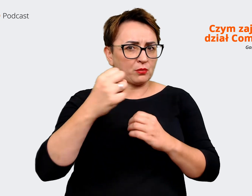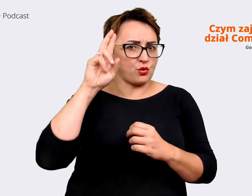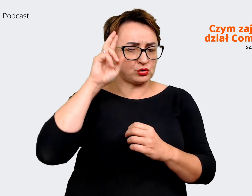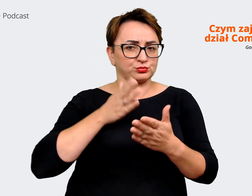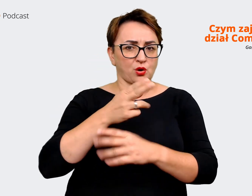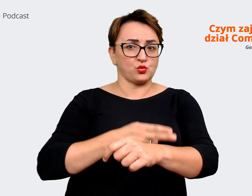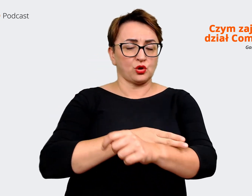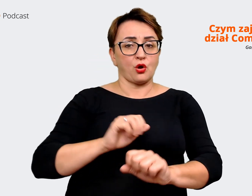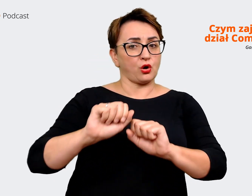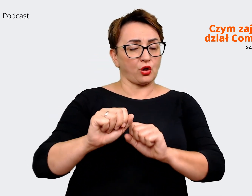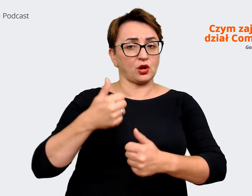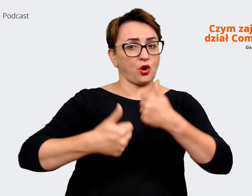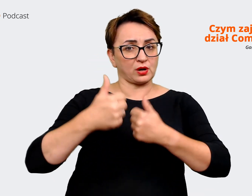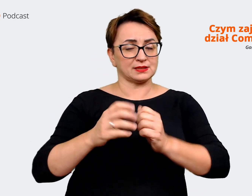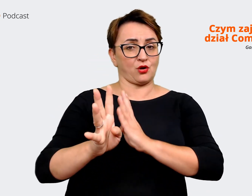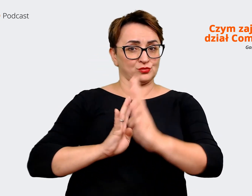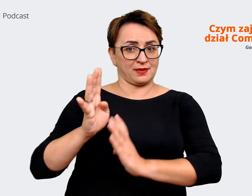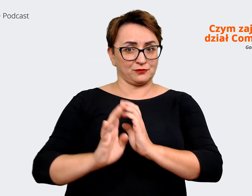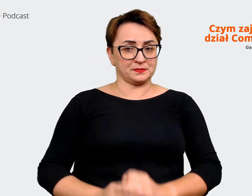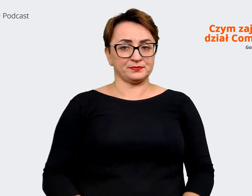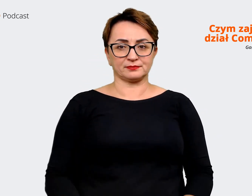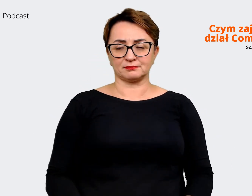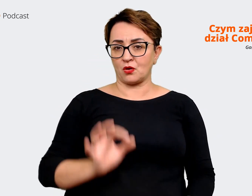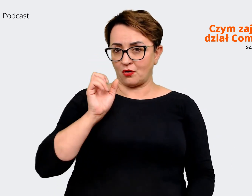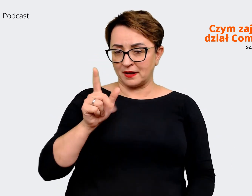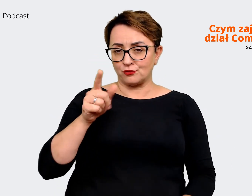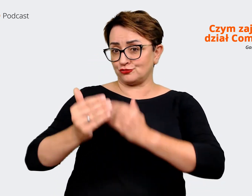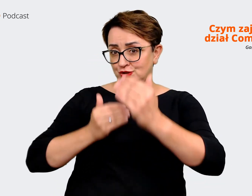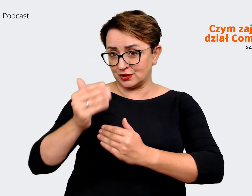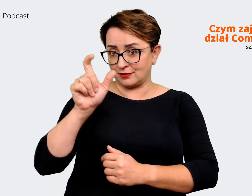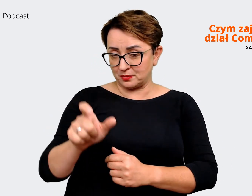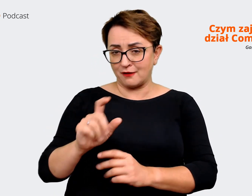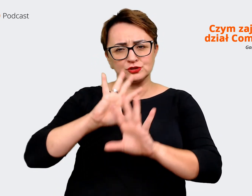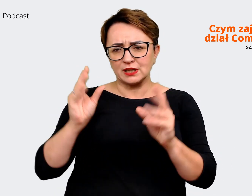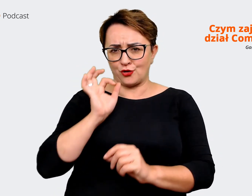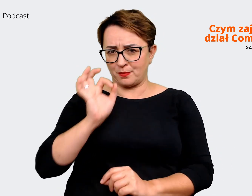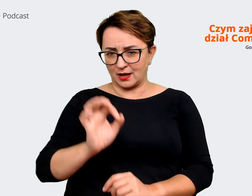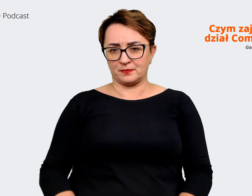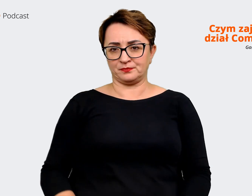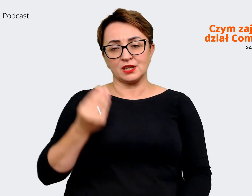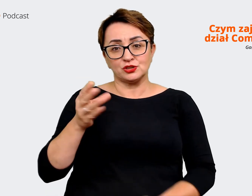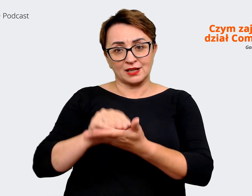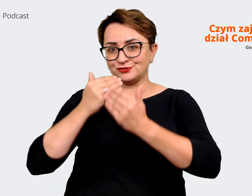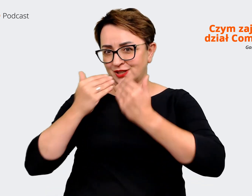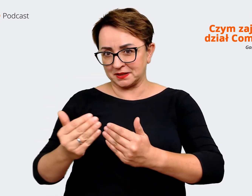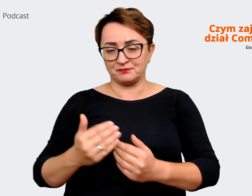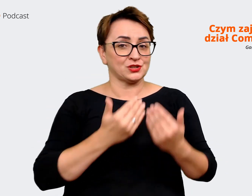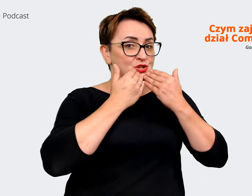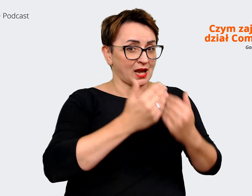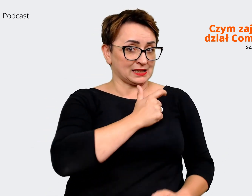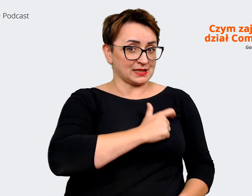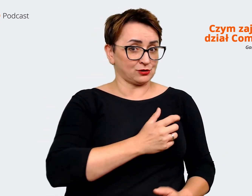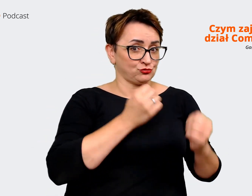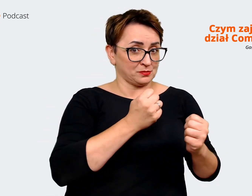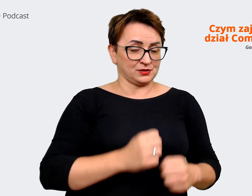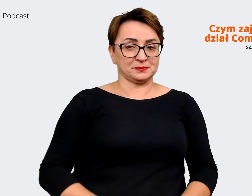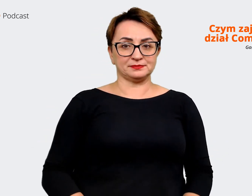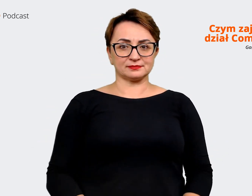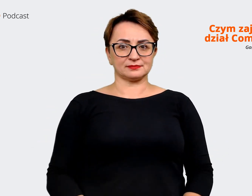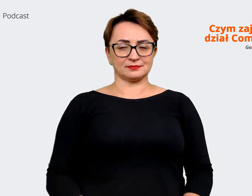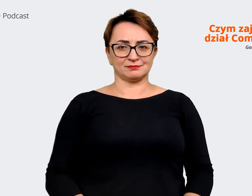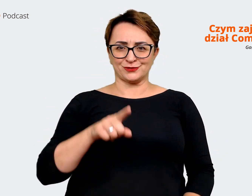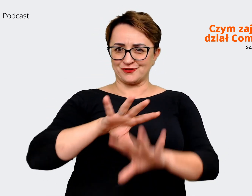interakcji z urzędem, a większego compliance i zaangażowania w wypracowanie bezpiecznych rozwiązań po stronie spółki, które potem się nie spotkają